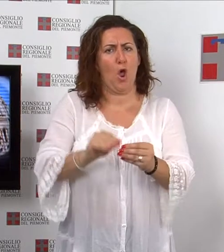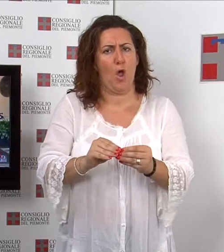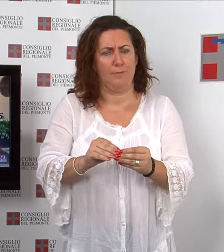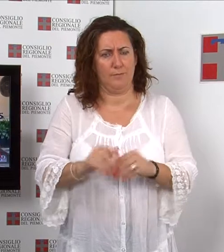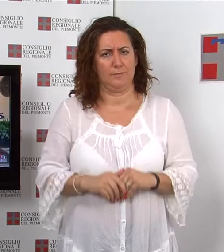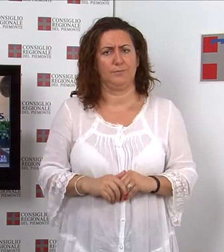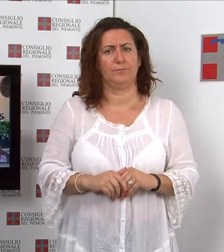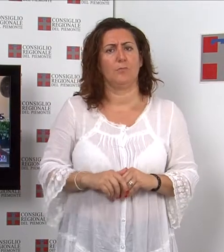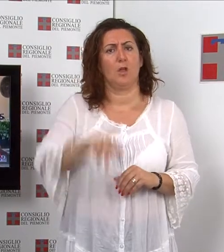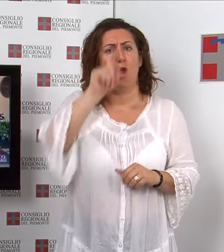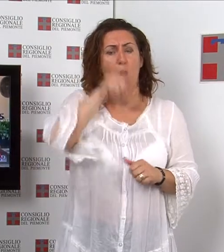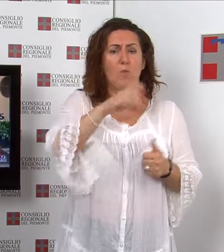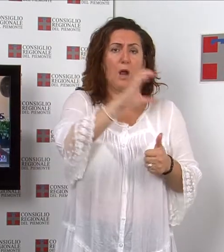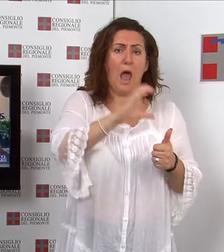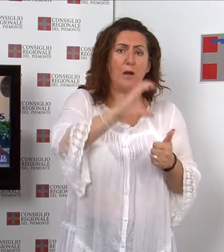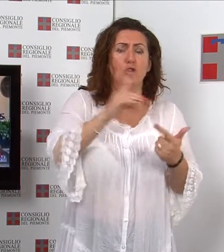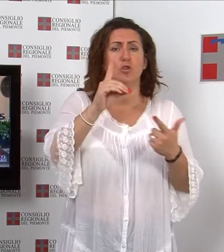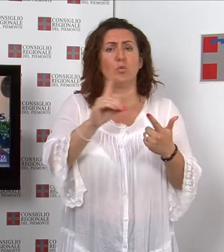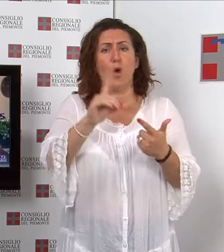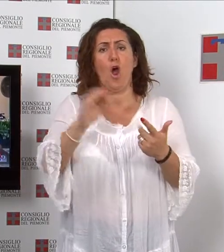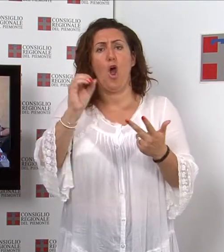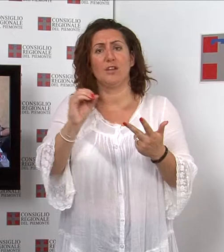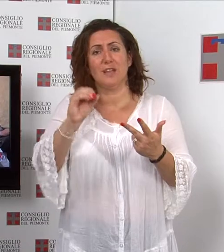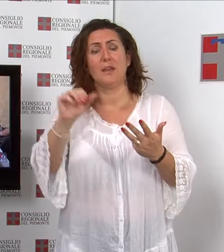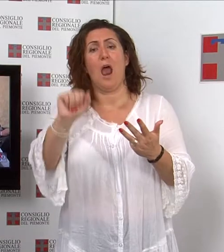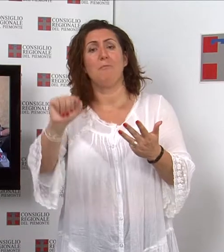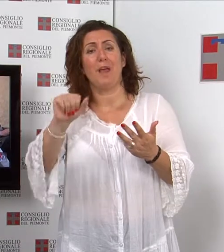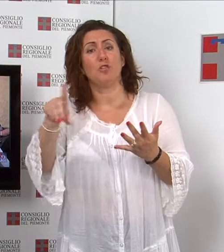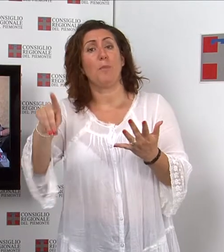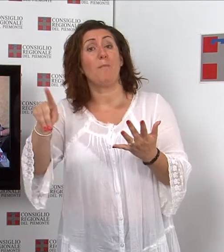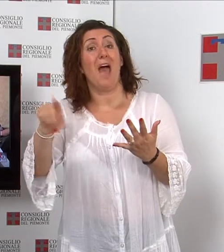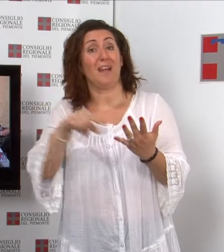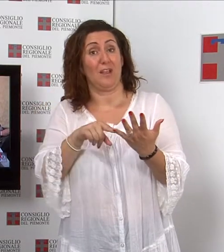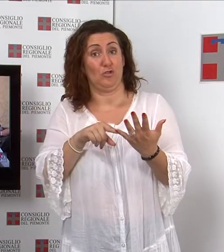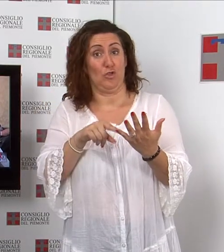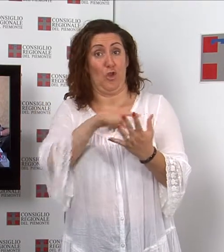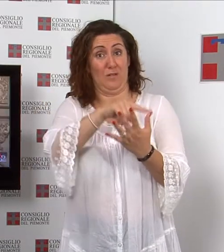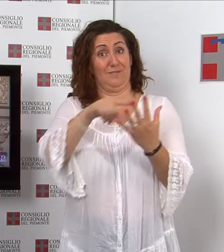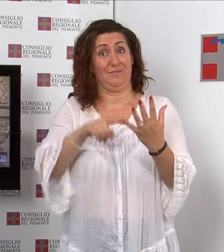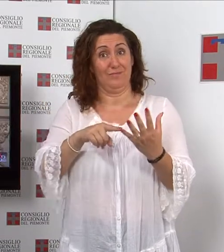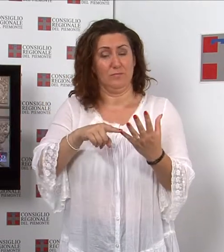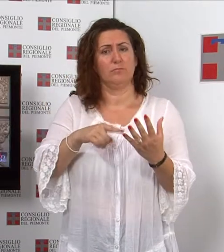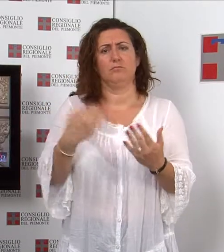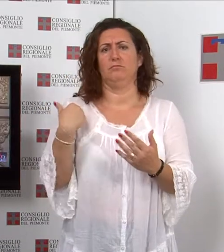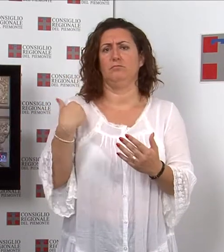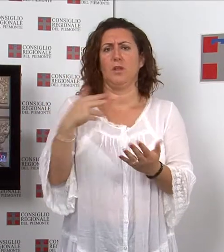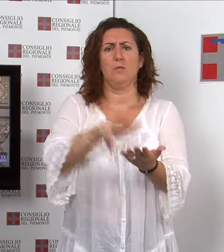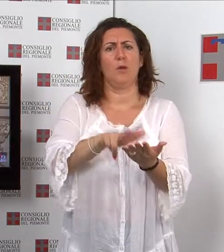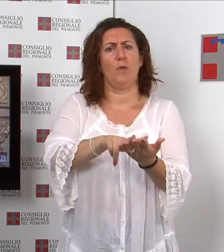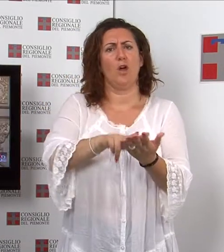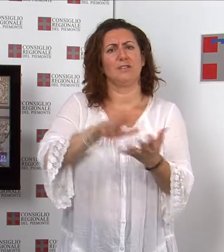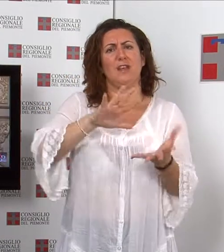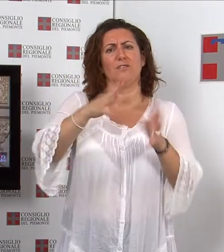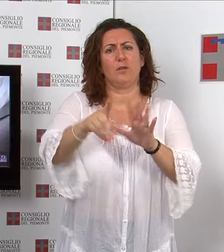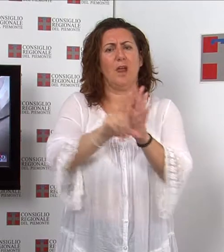regionale. I comuni di Carosio, Druogno, Ostana, Alpette e Pomaretto hanno recentemente promosso e sottoscritto una proposta di riforma della legge